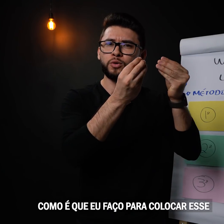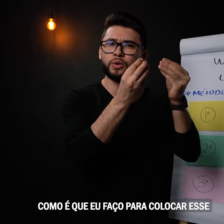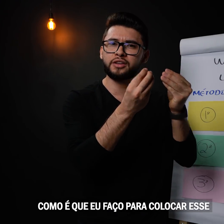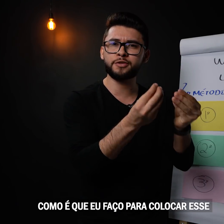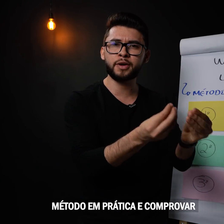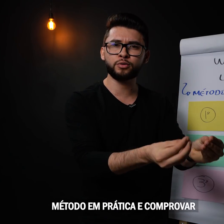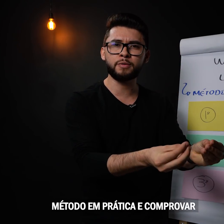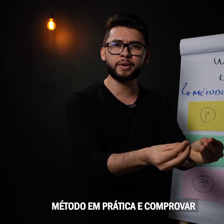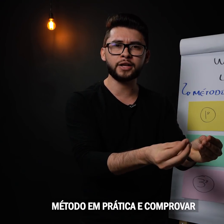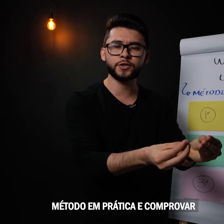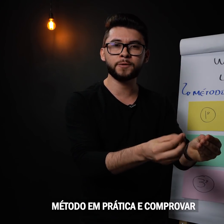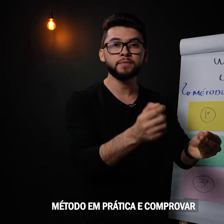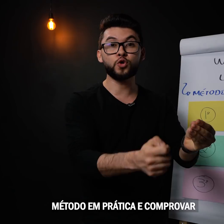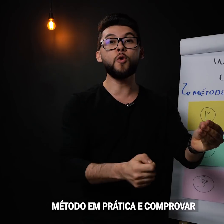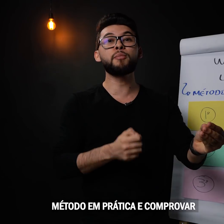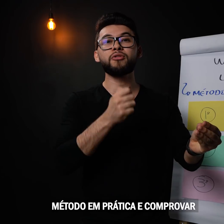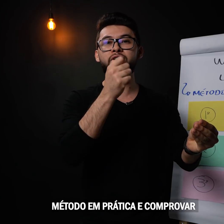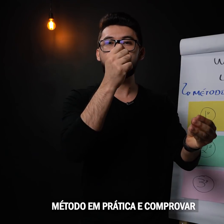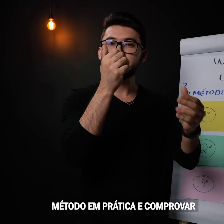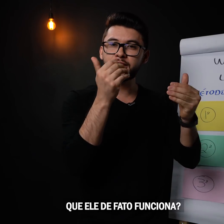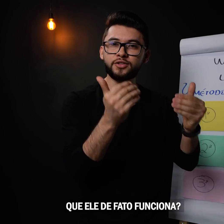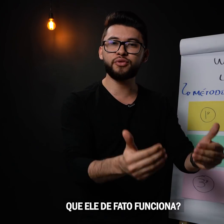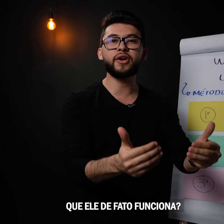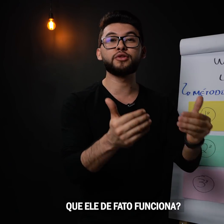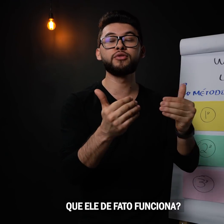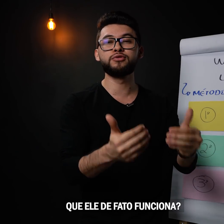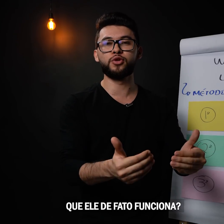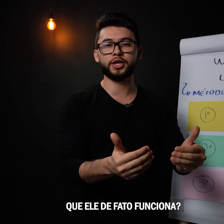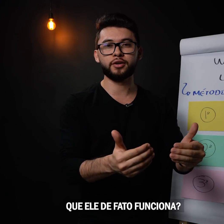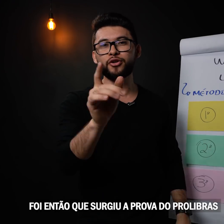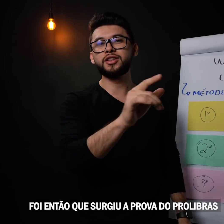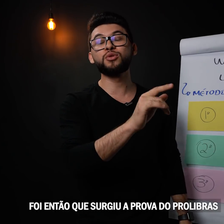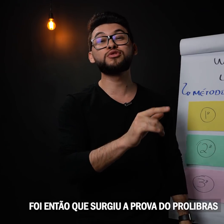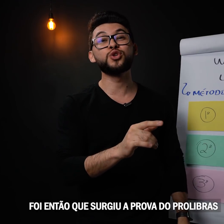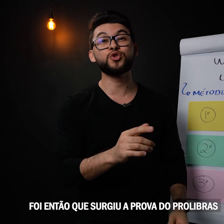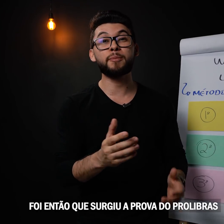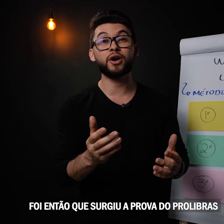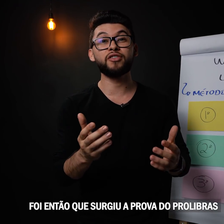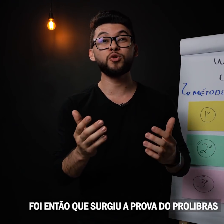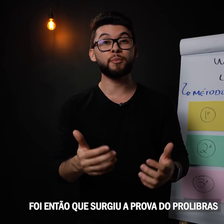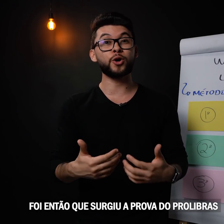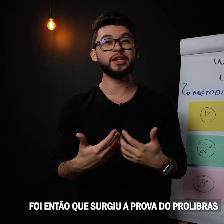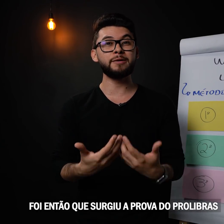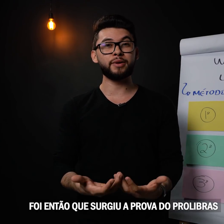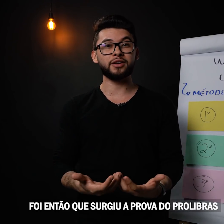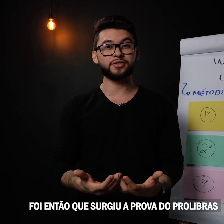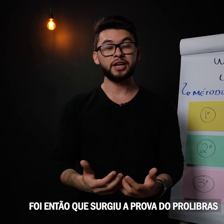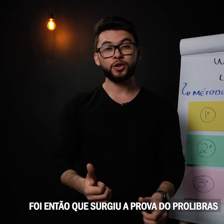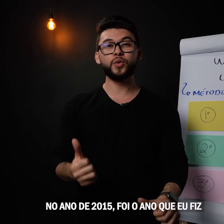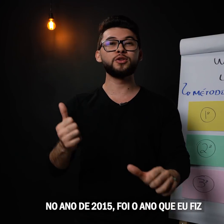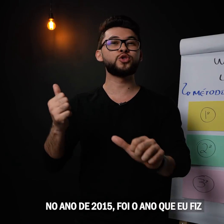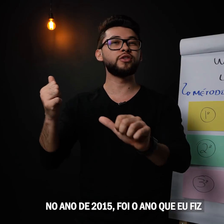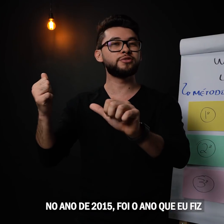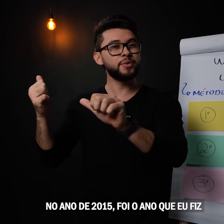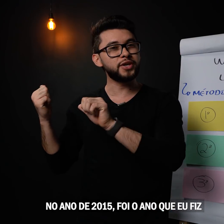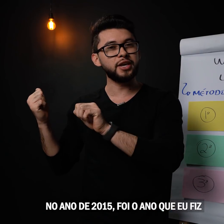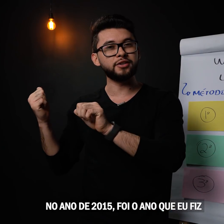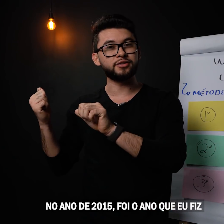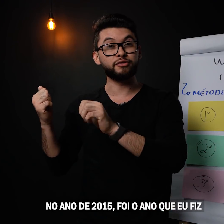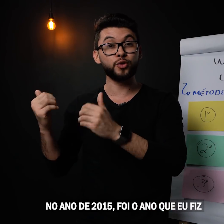colocar esse método em prática e comprovar que ele de fato funciona? Foi então que surgiu a prova do ProLibras, no ano de 2015. Foi o ano